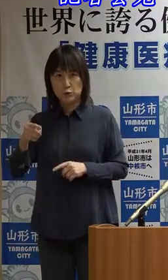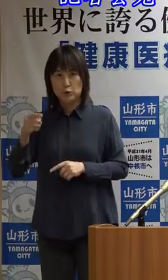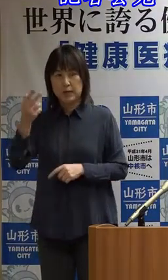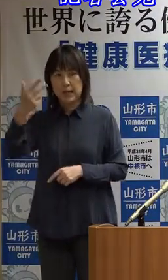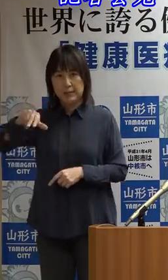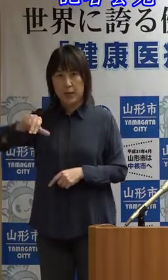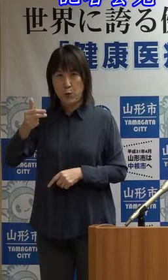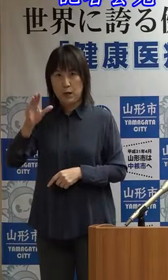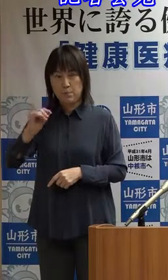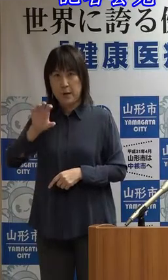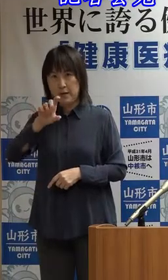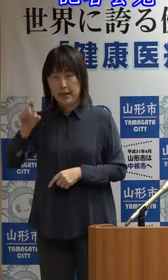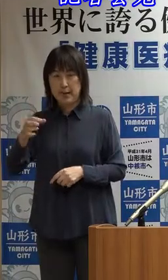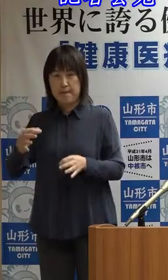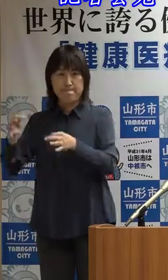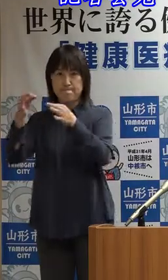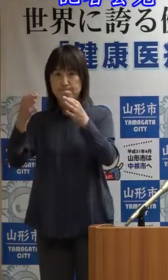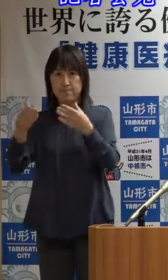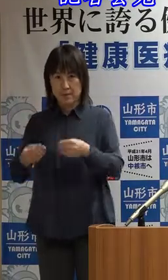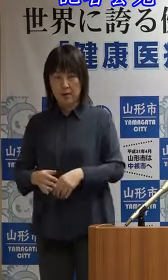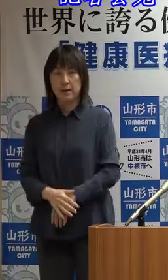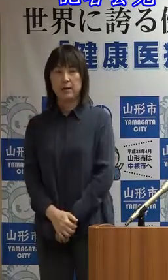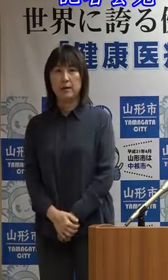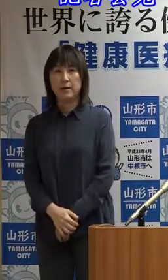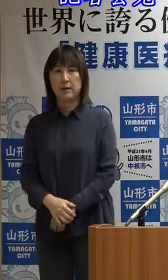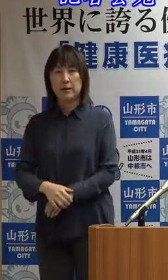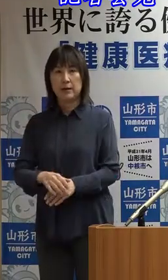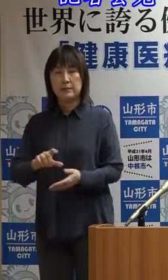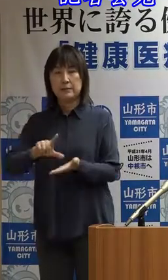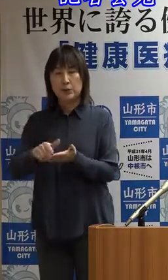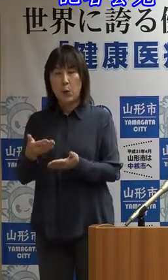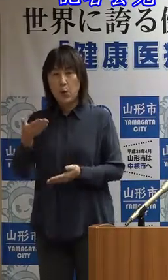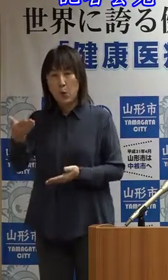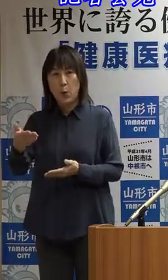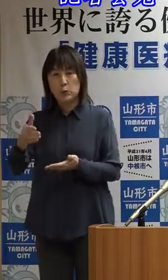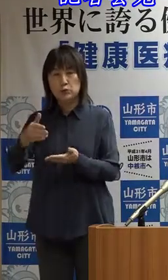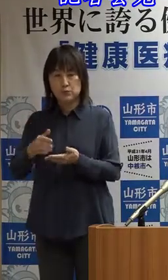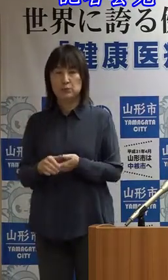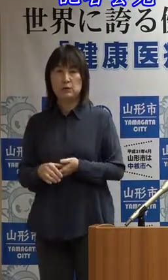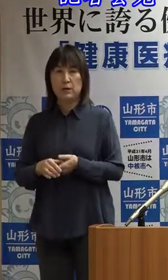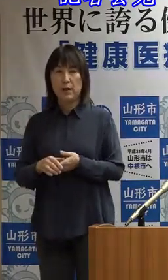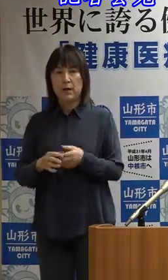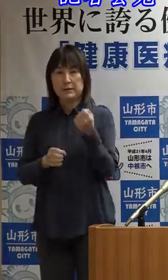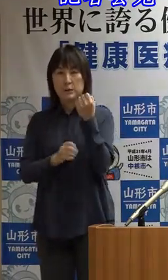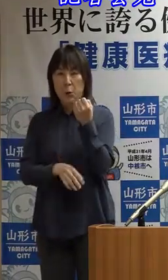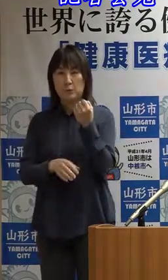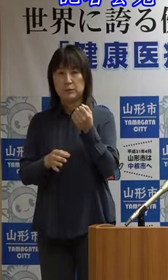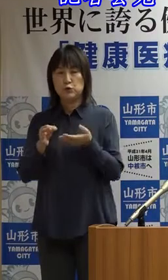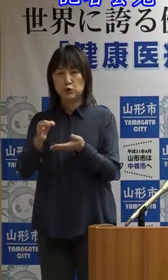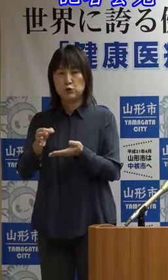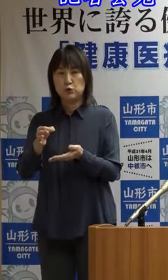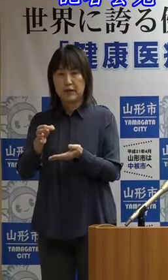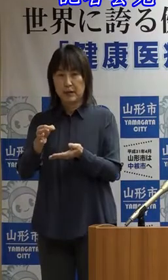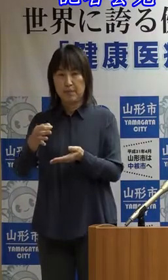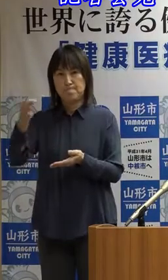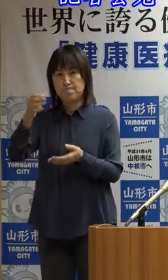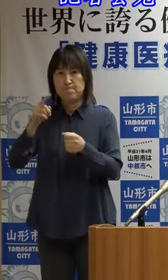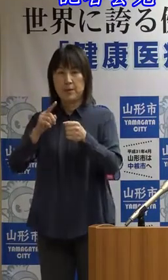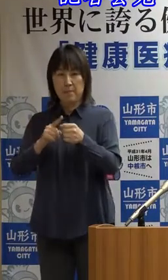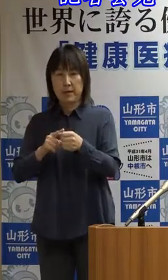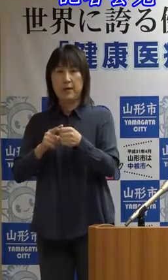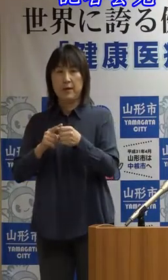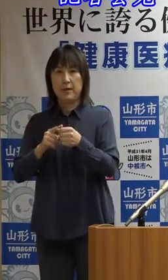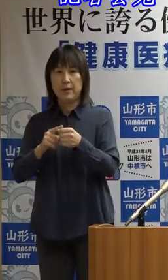円の増となりました。地方交付税は基準財政収入額が増となったことなどに